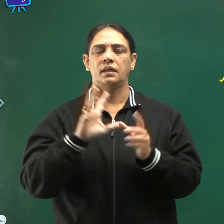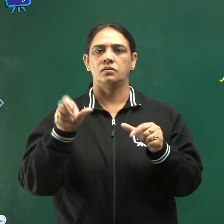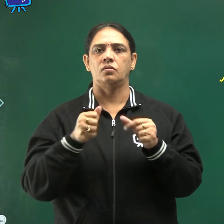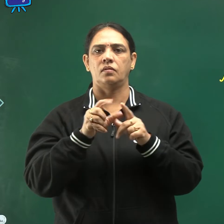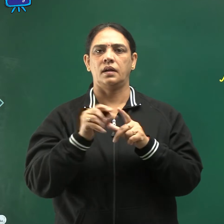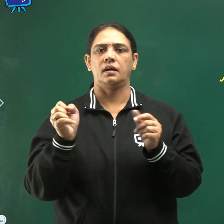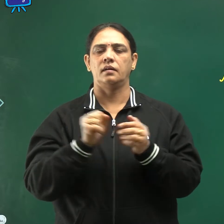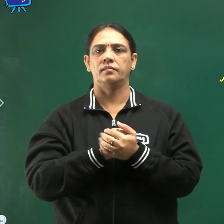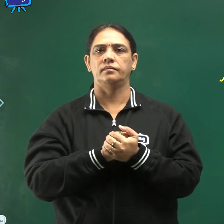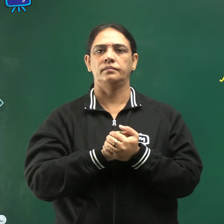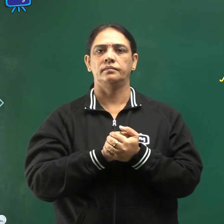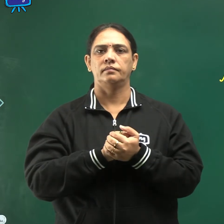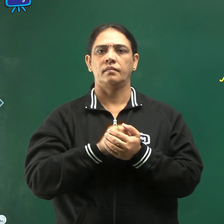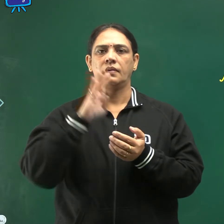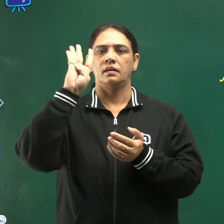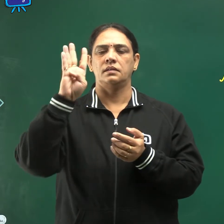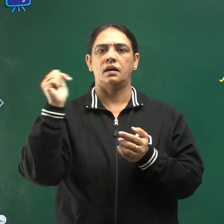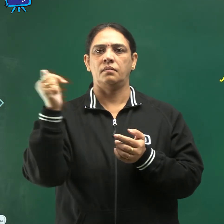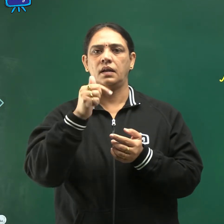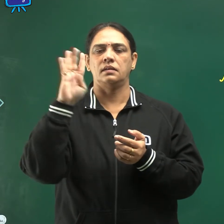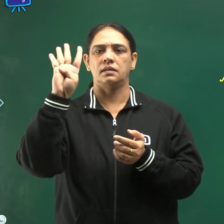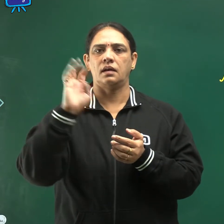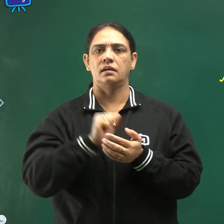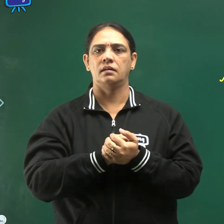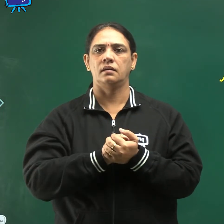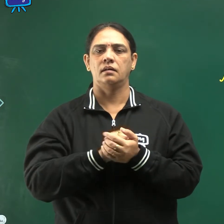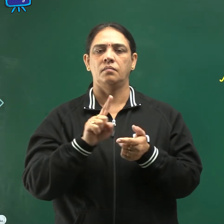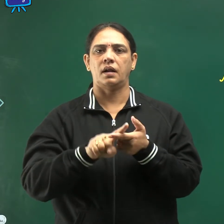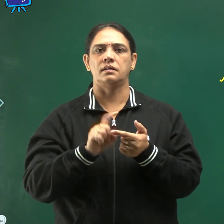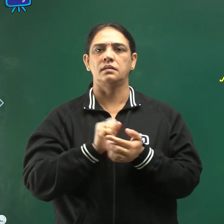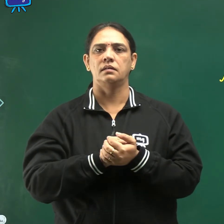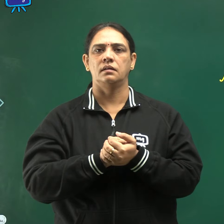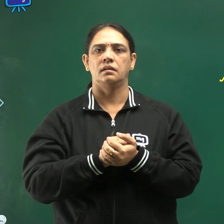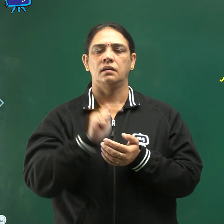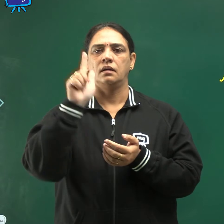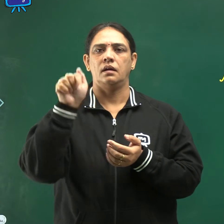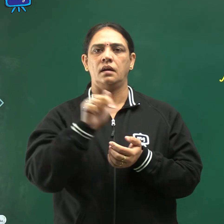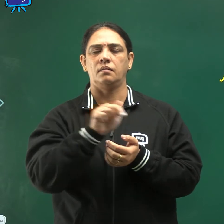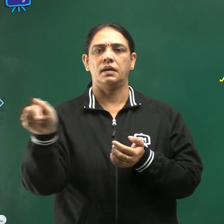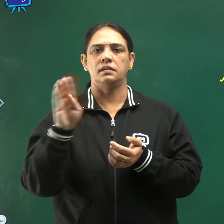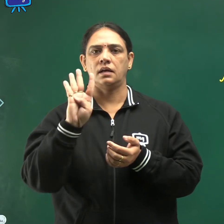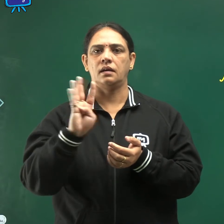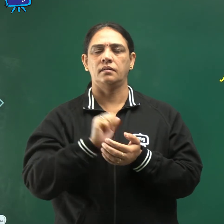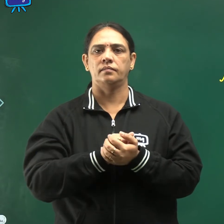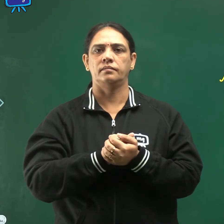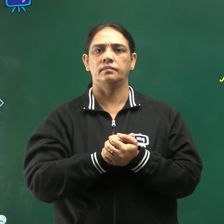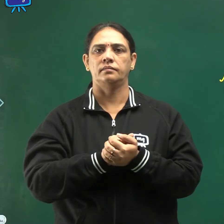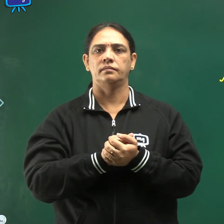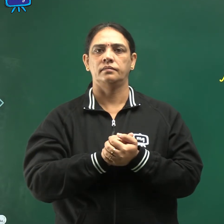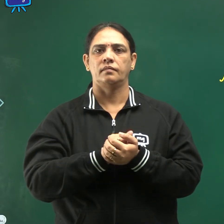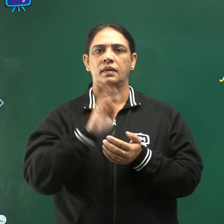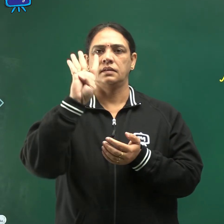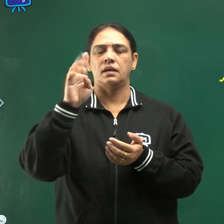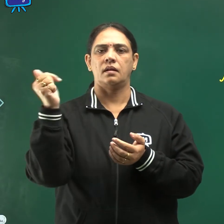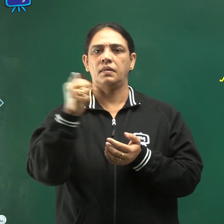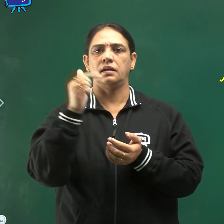करेंगे 4 माइनस 4 प्लस 1/4। 4 माइनस